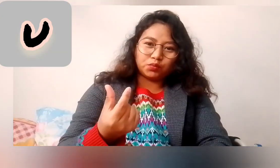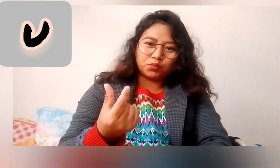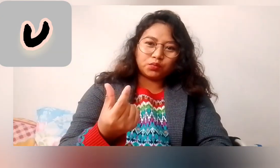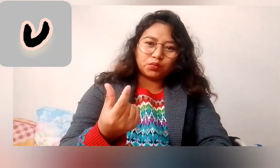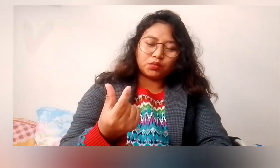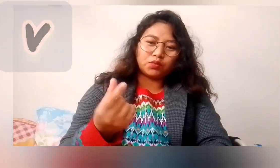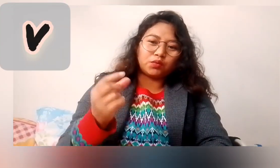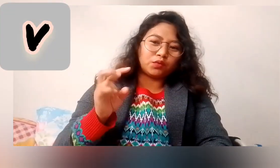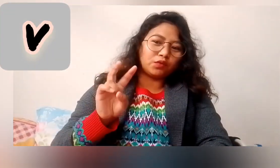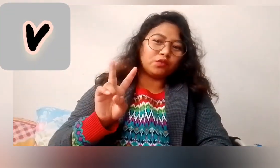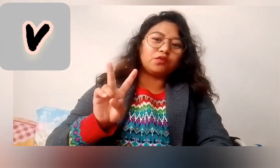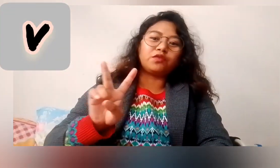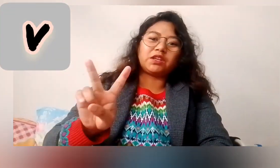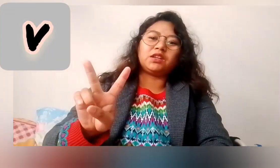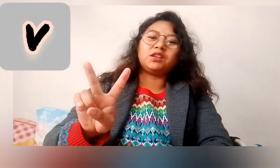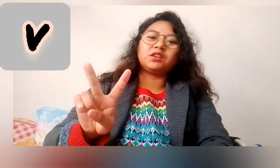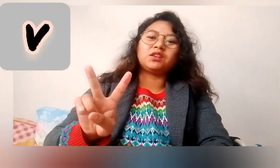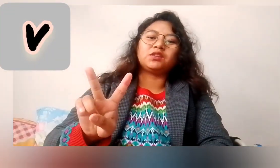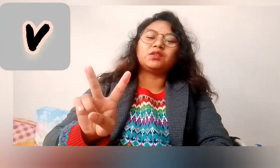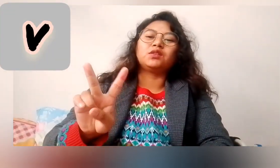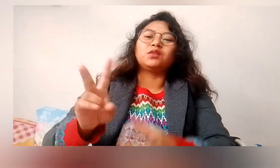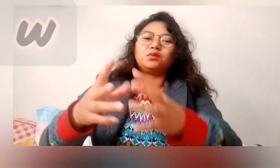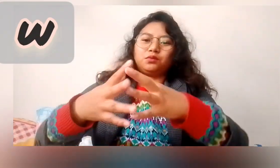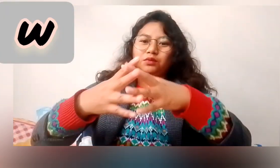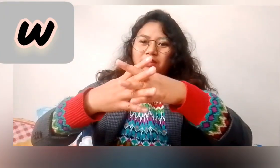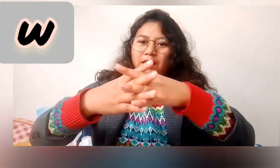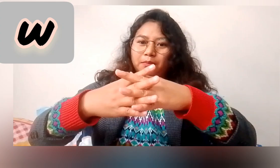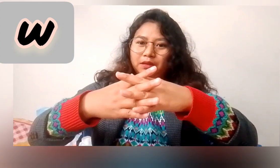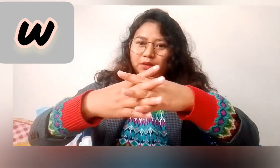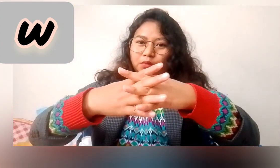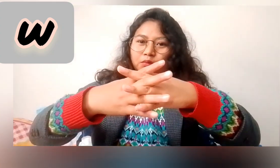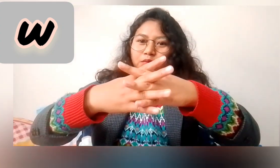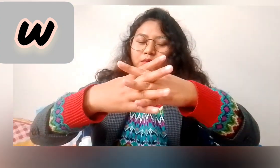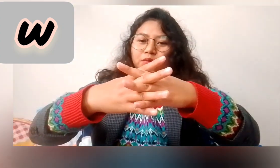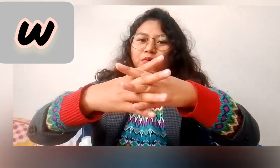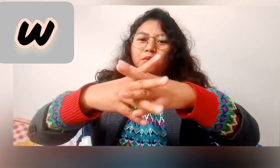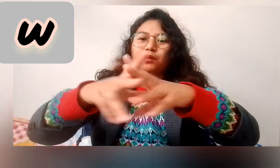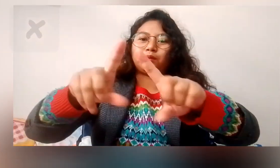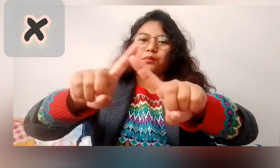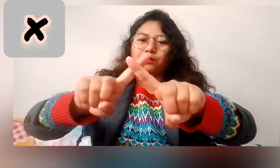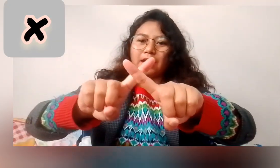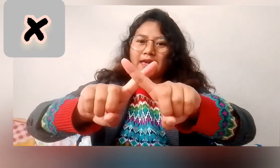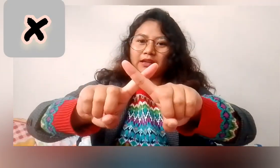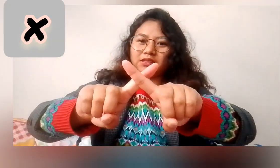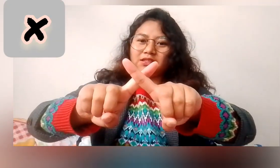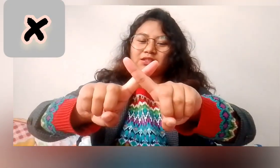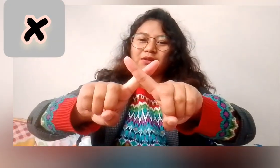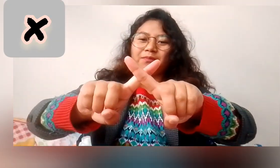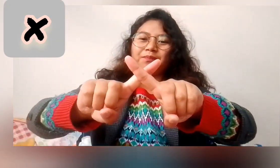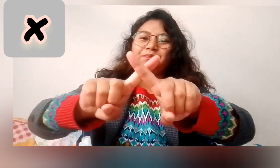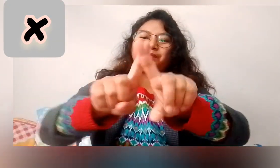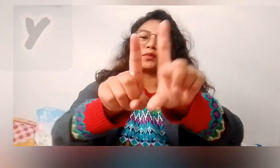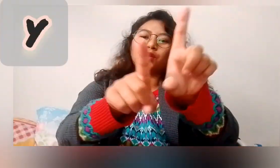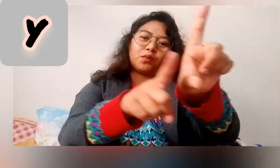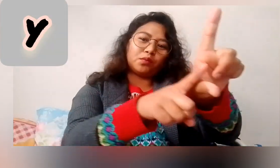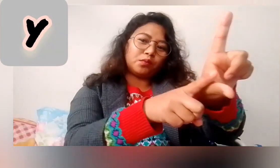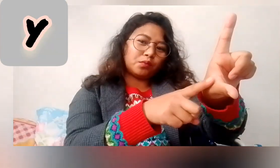U V W X